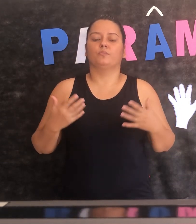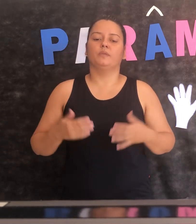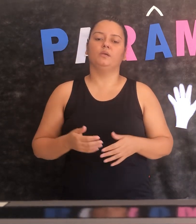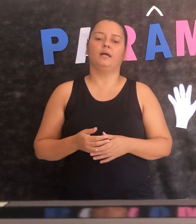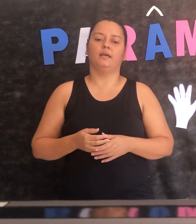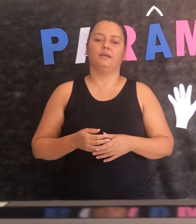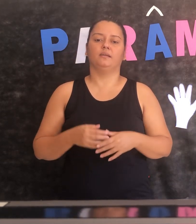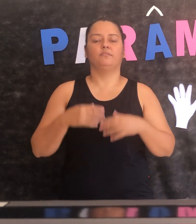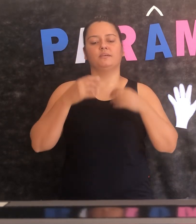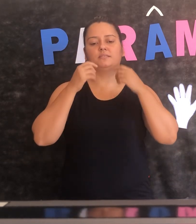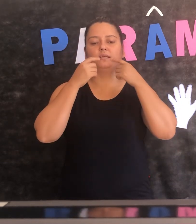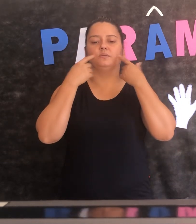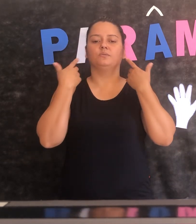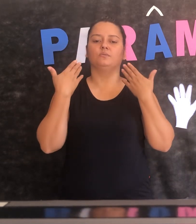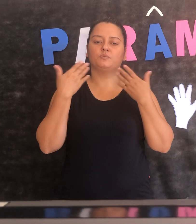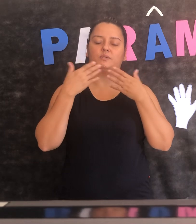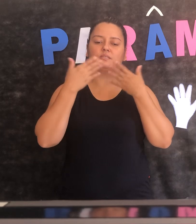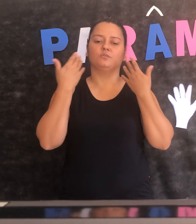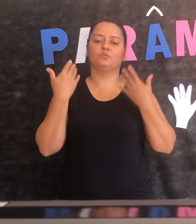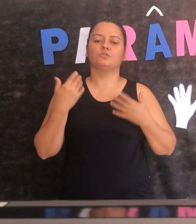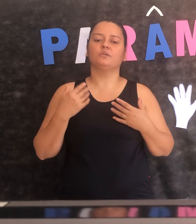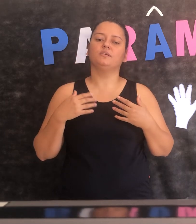e alegre, fazendo a expressão de um sorriso.